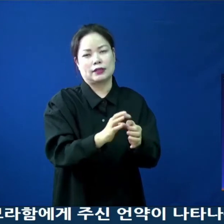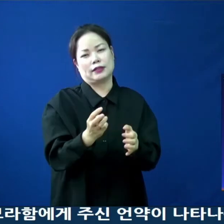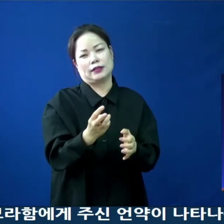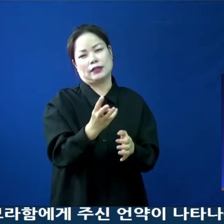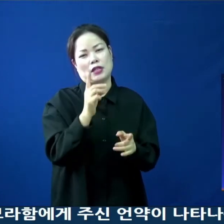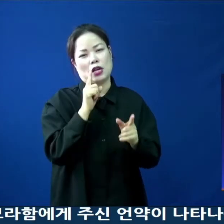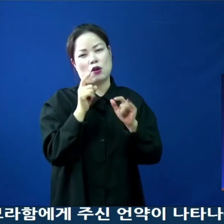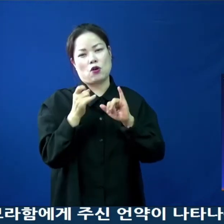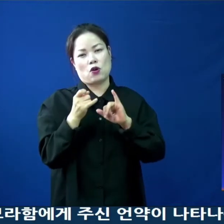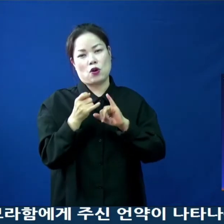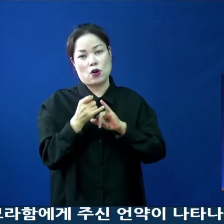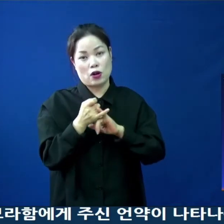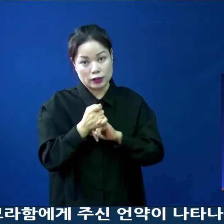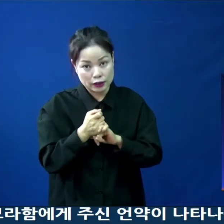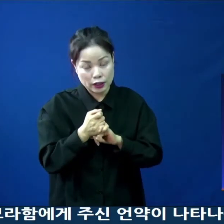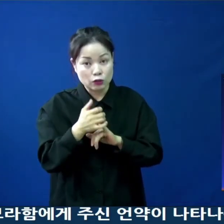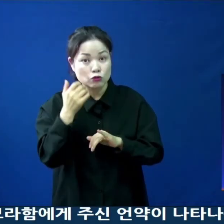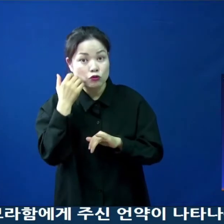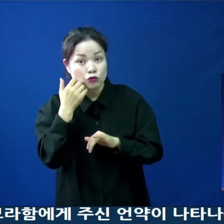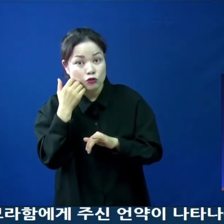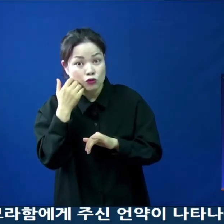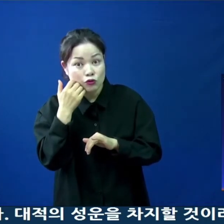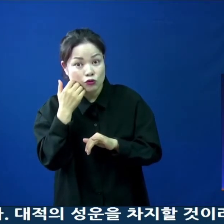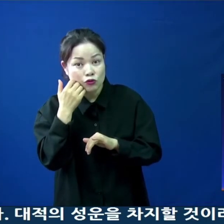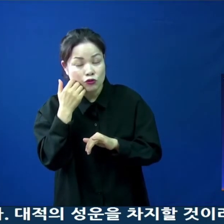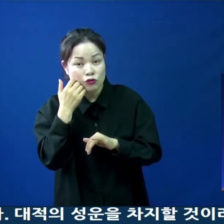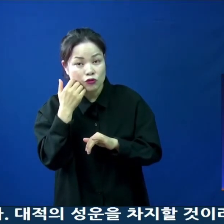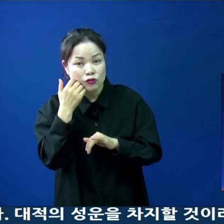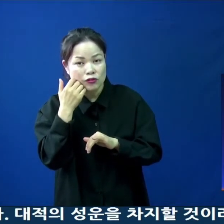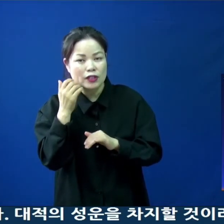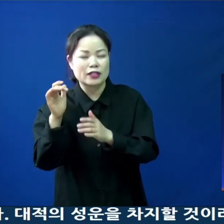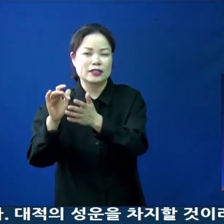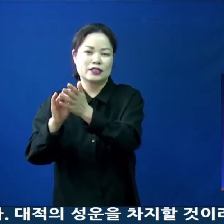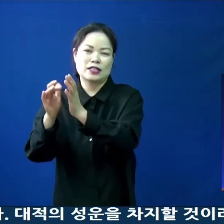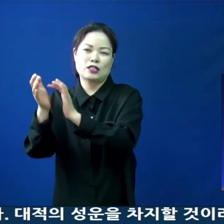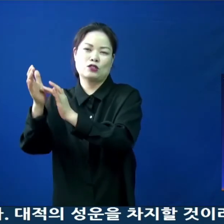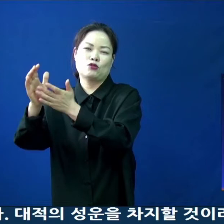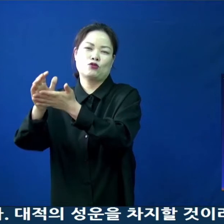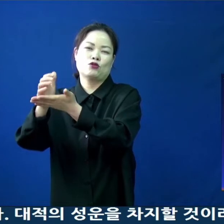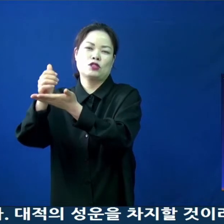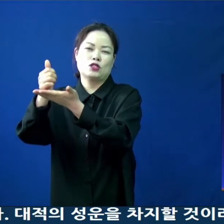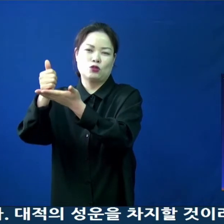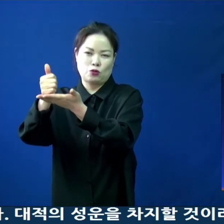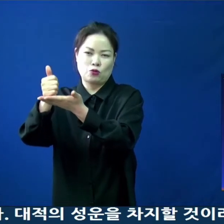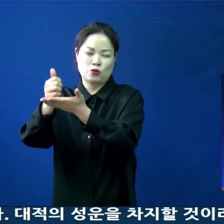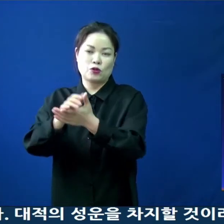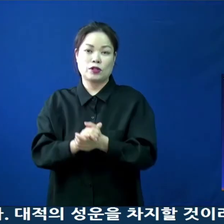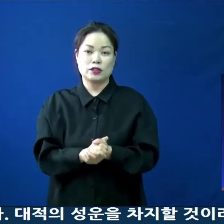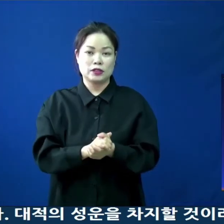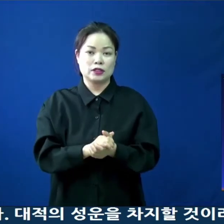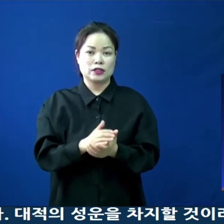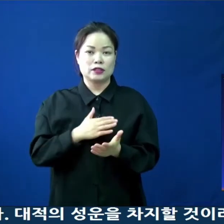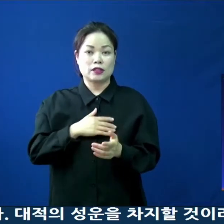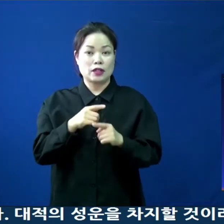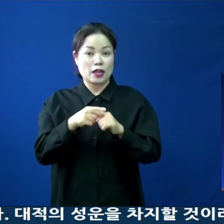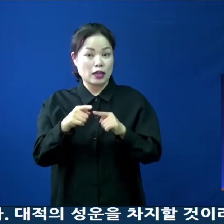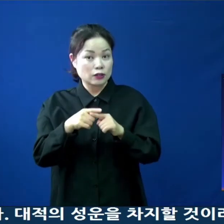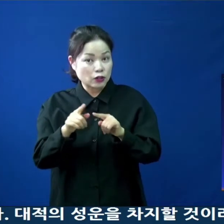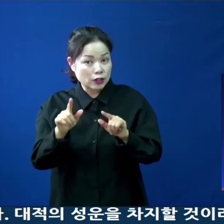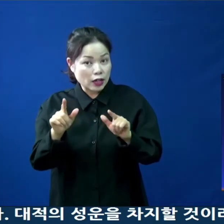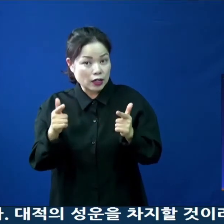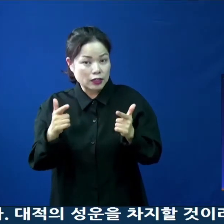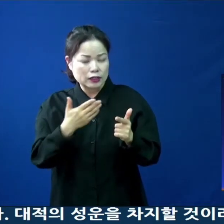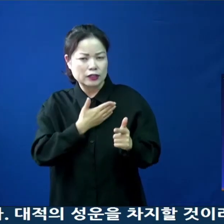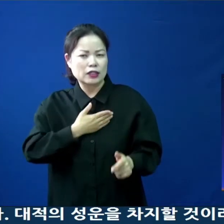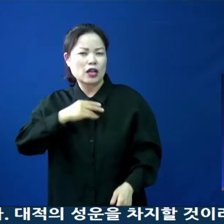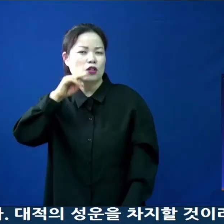언약이에요. 근데 그 씨가 누굽니까? 바로 예수 그리스도라는 것이죠. 이것은 저의 해석이 아니라